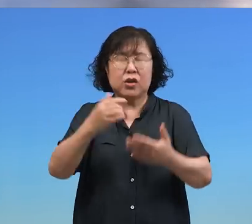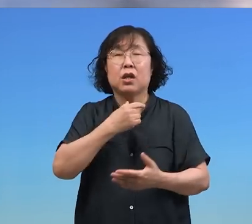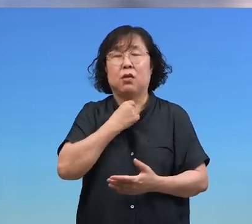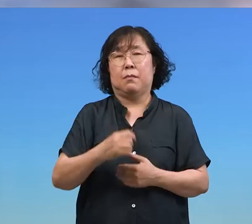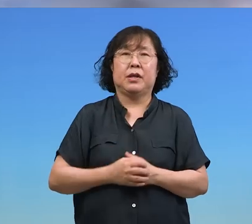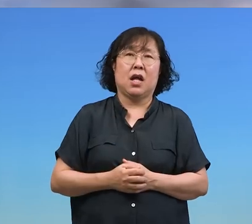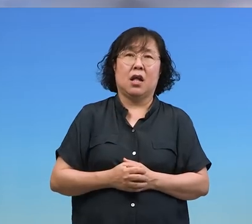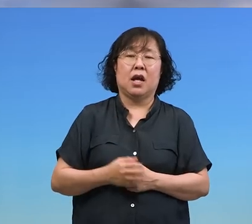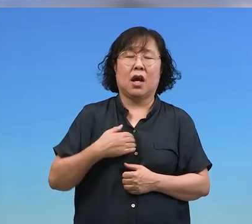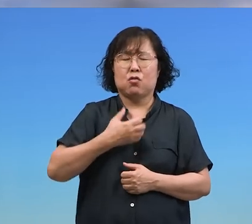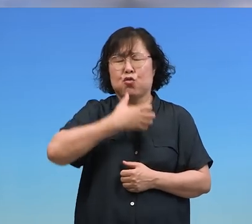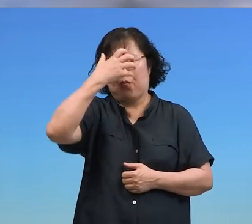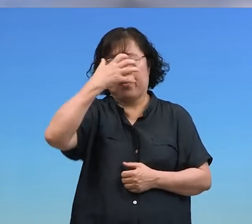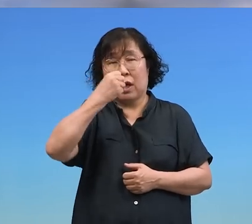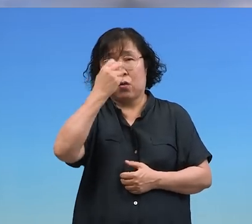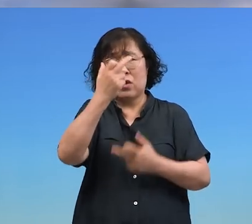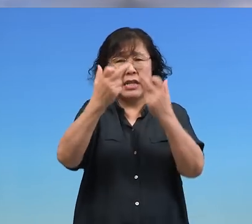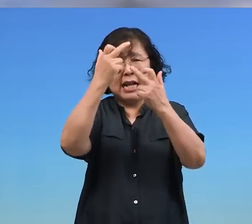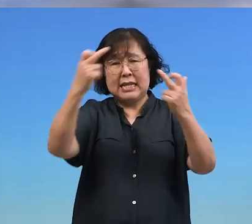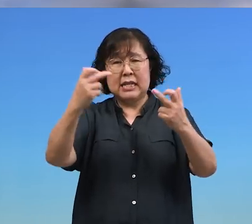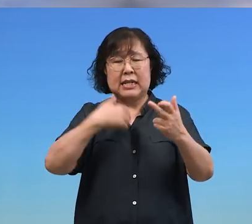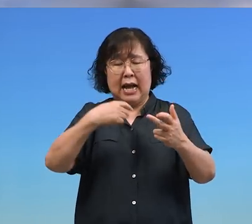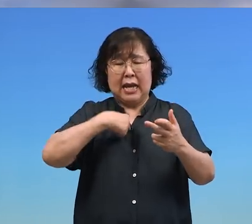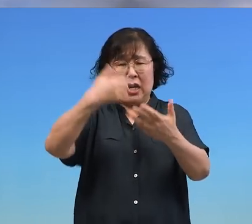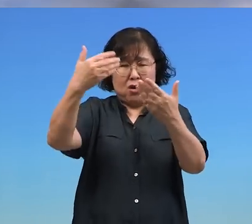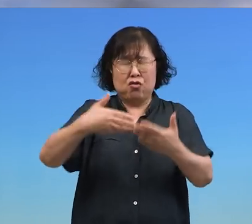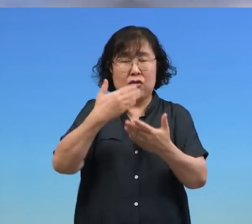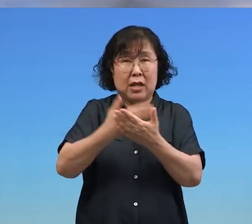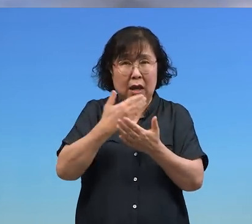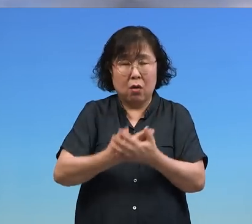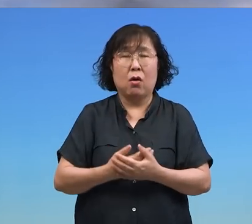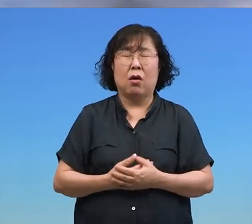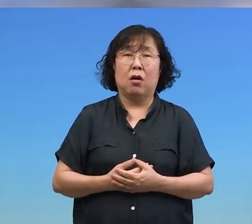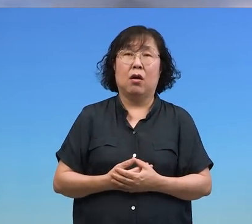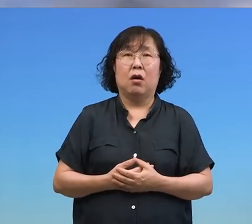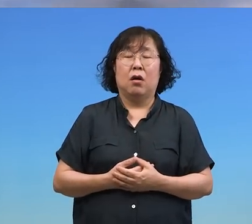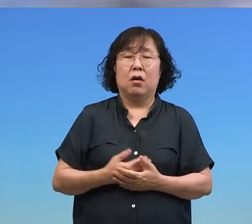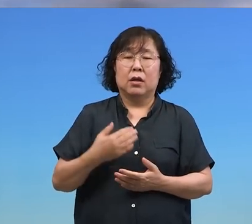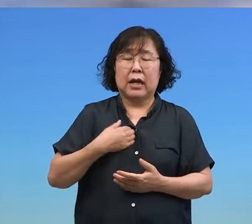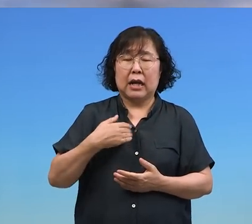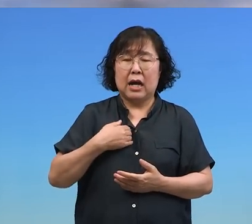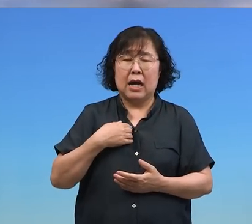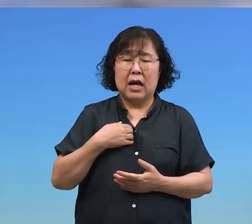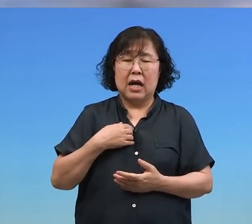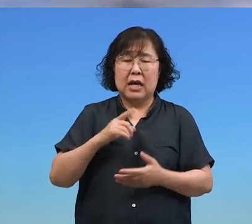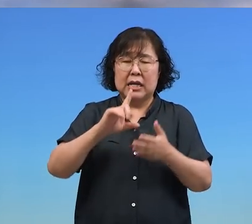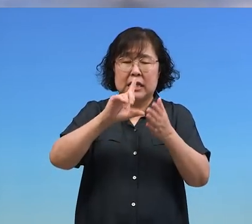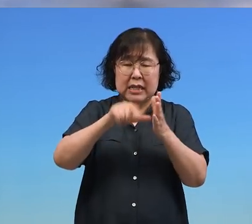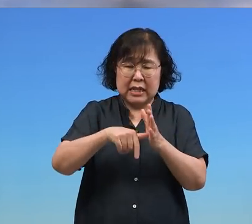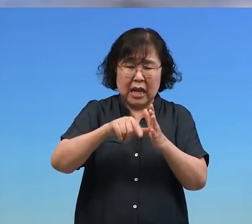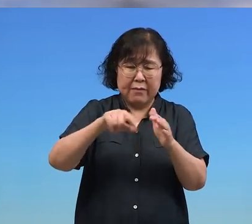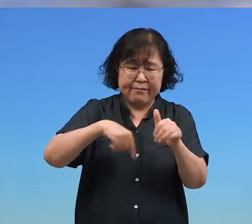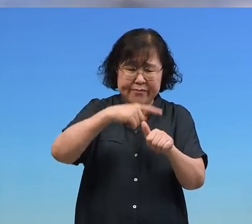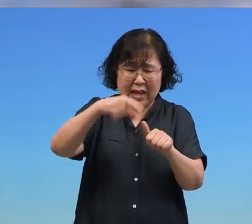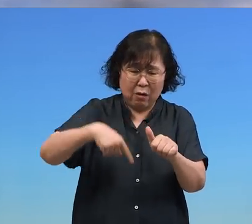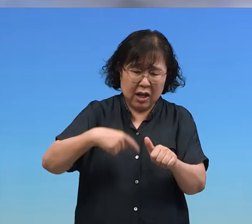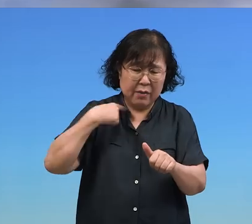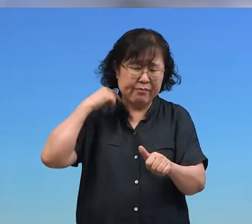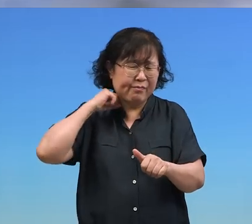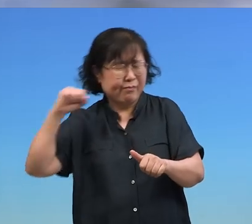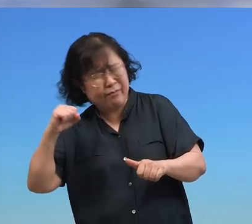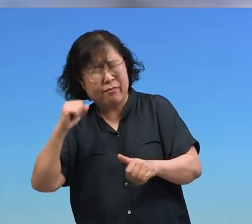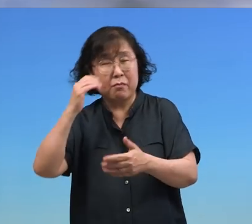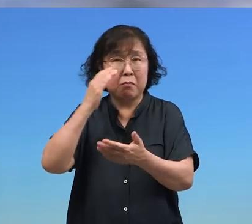번 이 산지를 내게 주소서 하나님 끝간 데 없이 이 시대에 끌려다니는 인생이 아니라 연어처럼